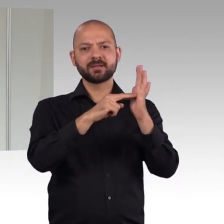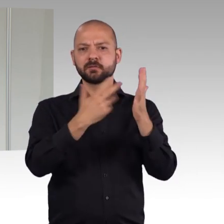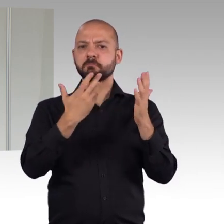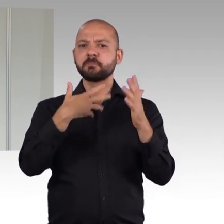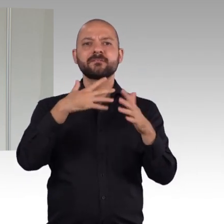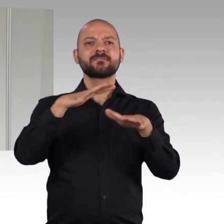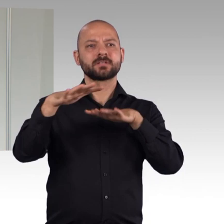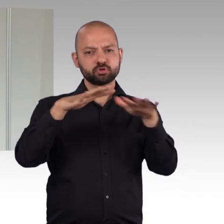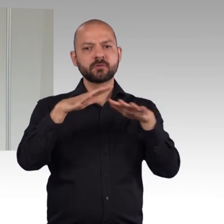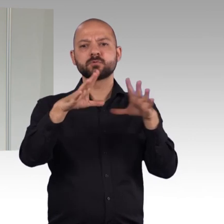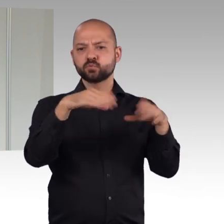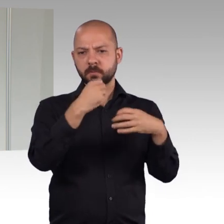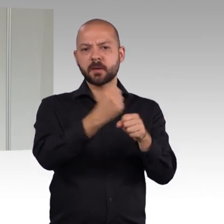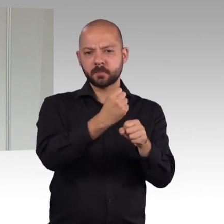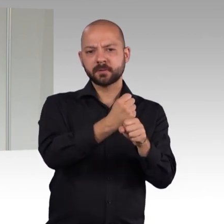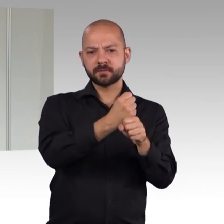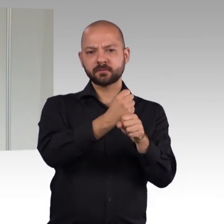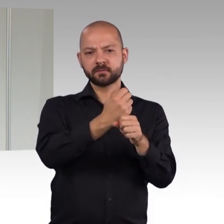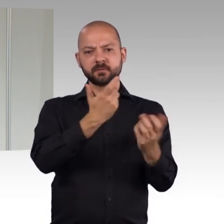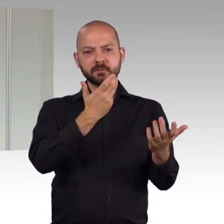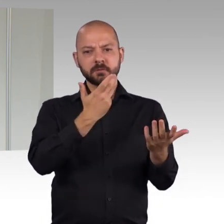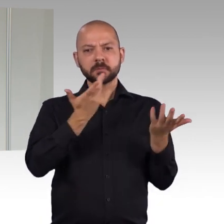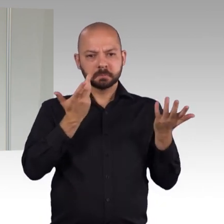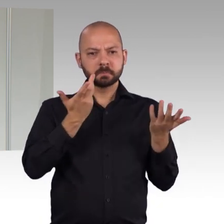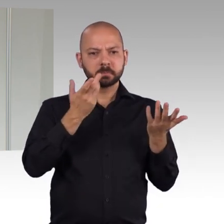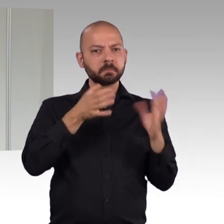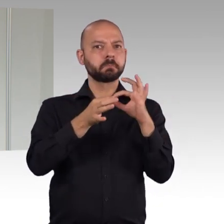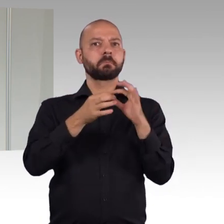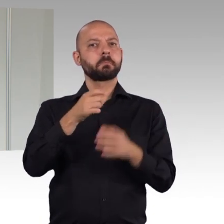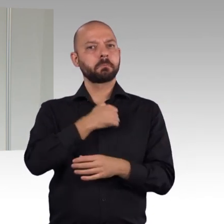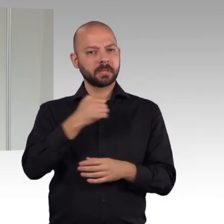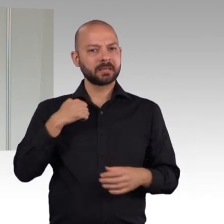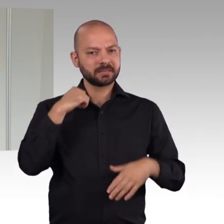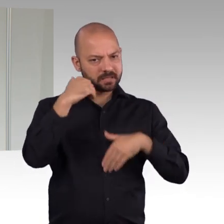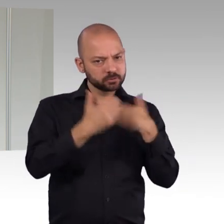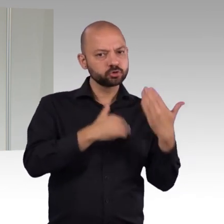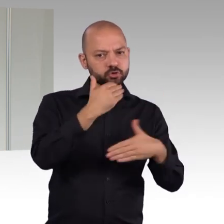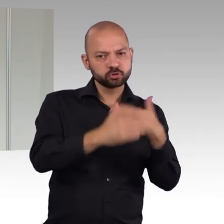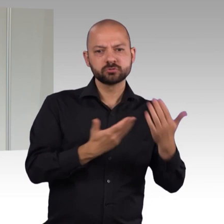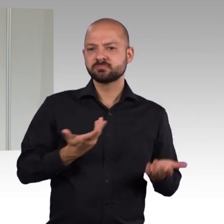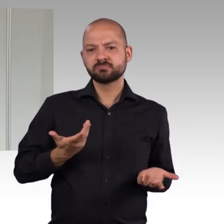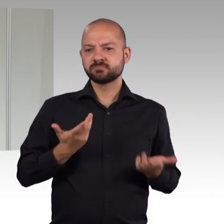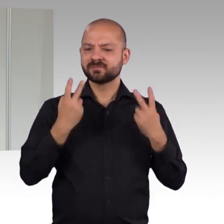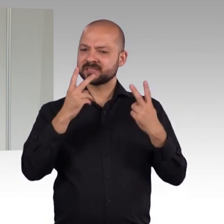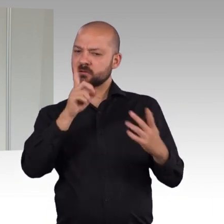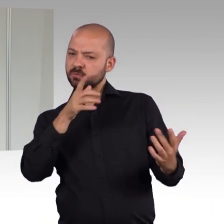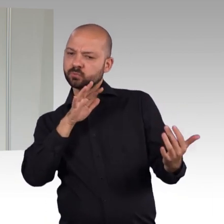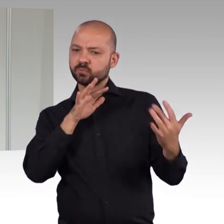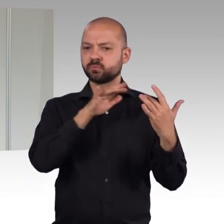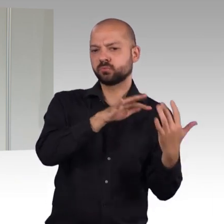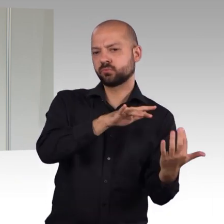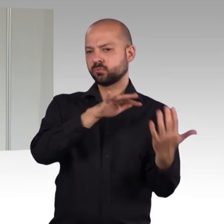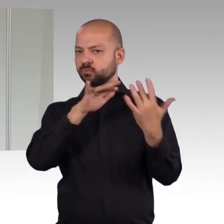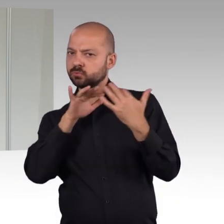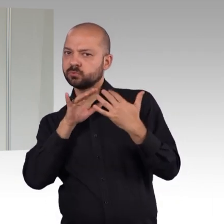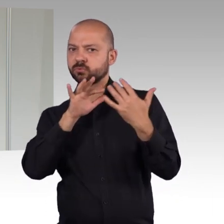Aber meine sehr verehrten Damen und Herren, das gehört schon alles miteinander zusammen. Und wenn wir eine Konzeption, wenn wir ein